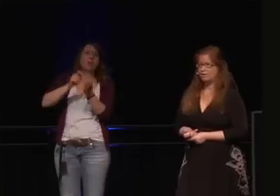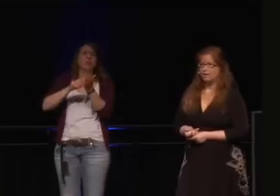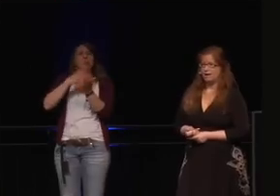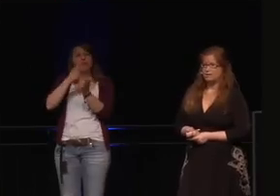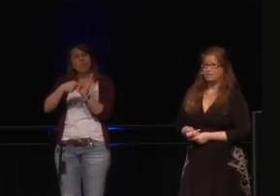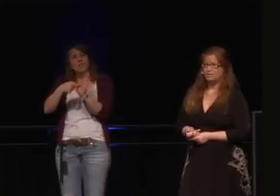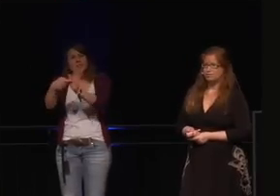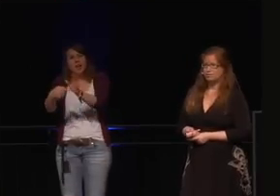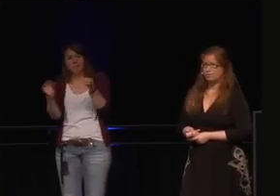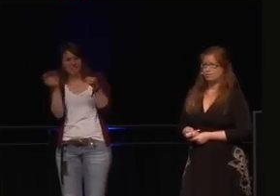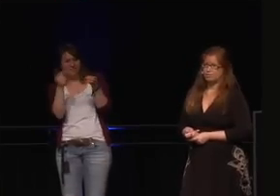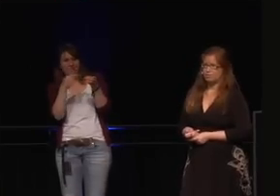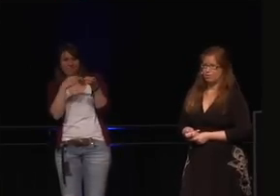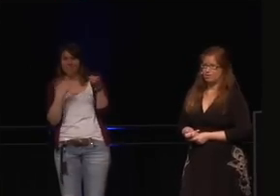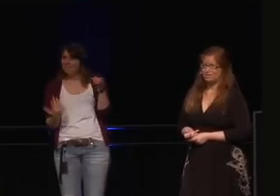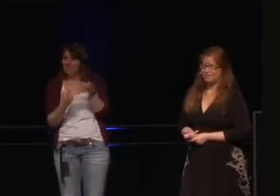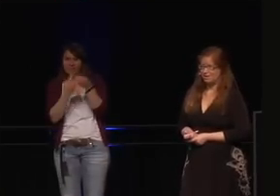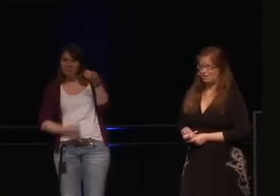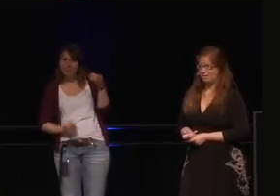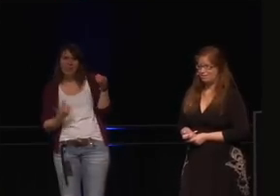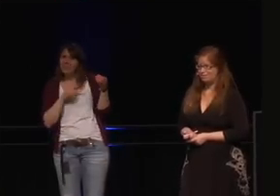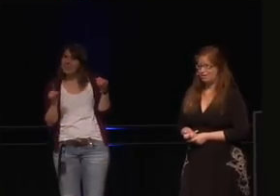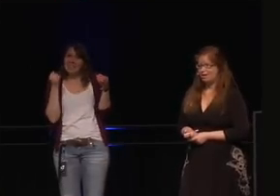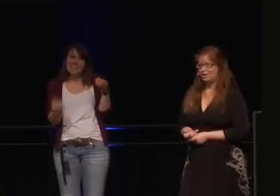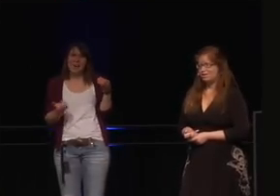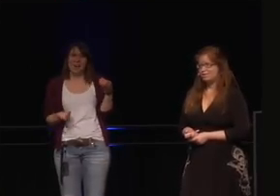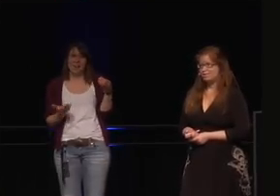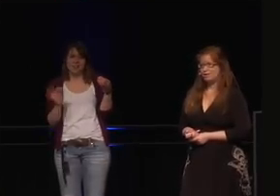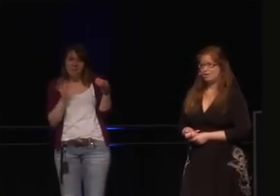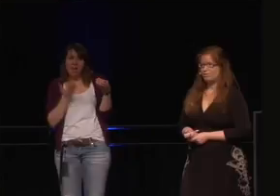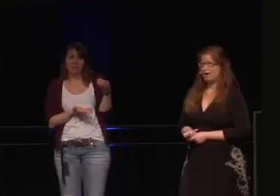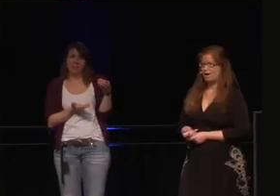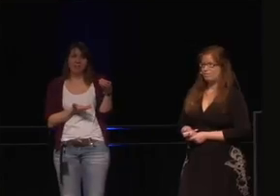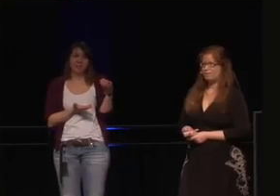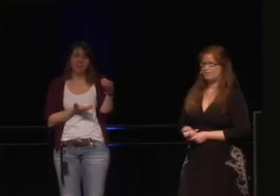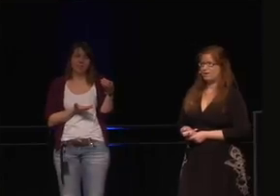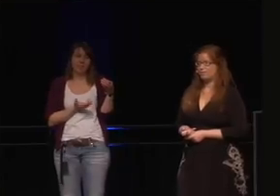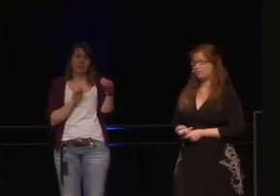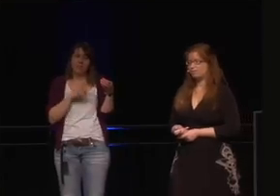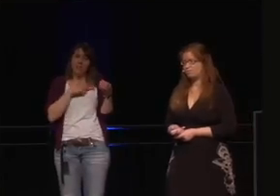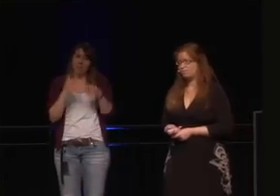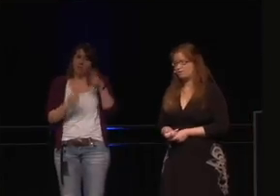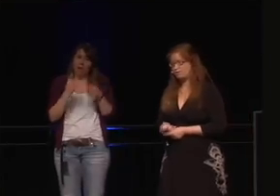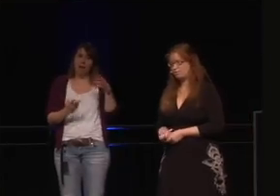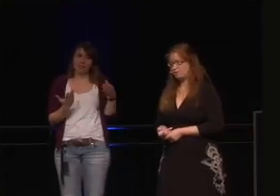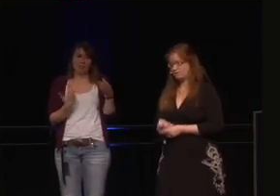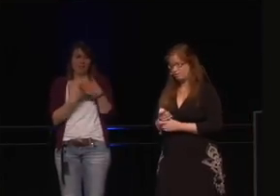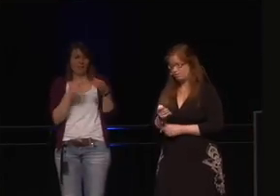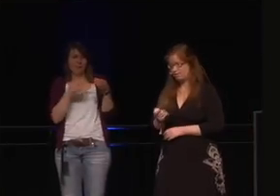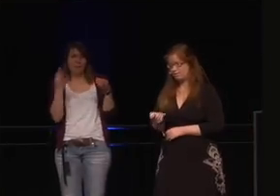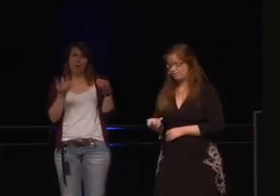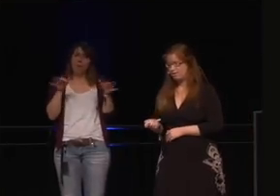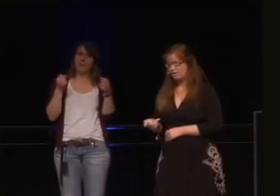para mostrarles cómo, qué tan insegura es, algunos muñecos pueden ser, cuánto puede dañar